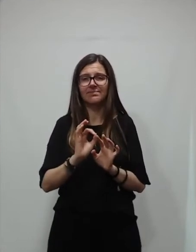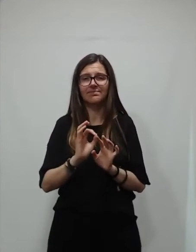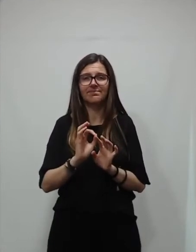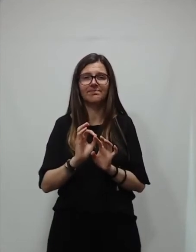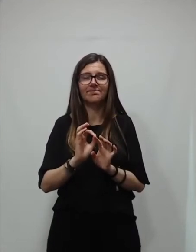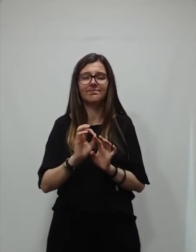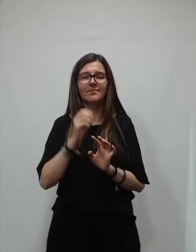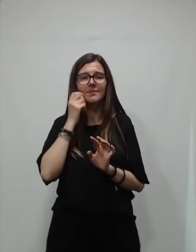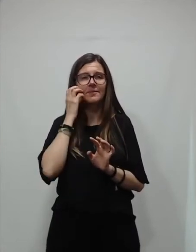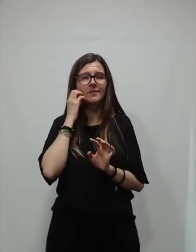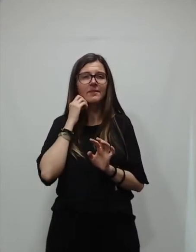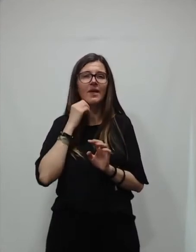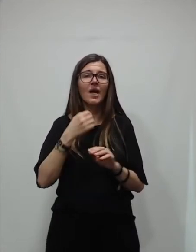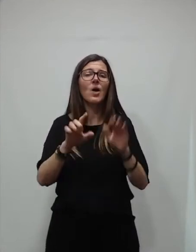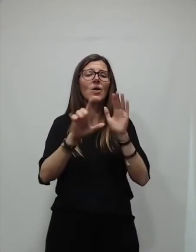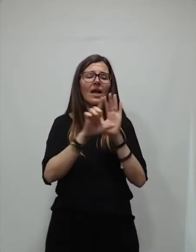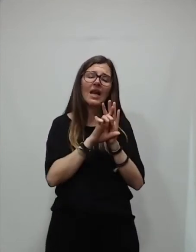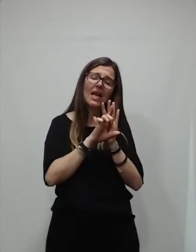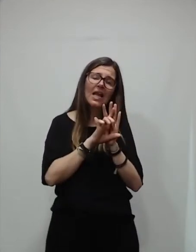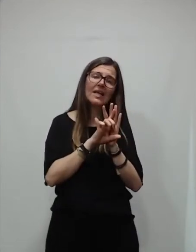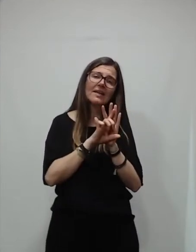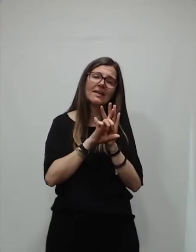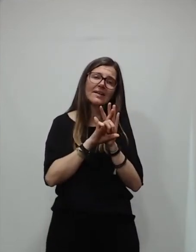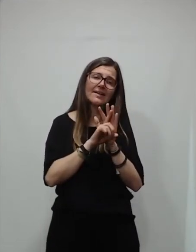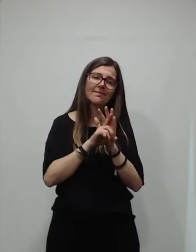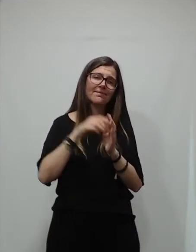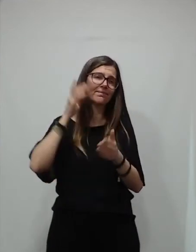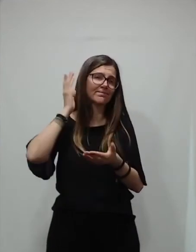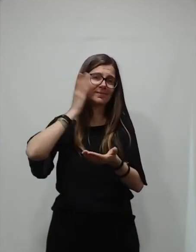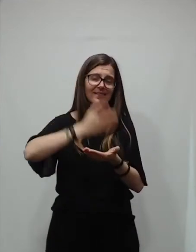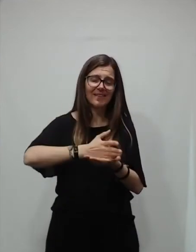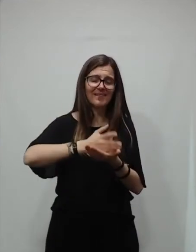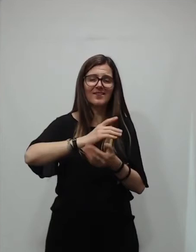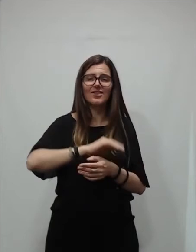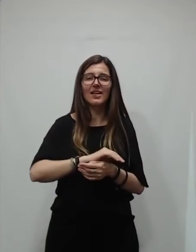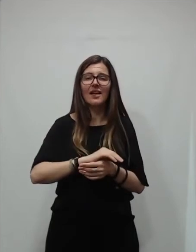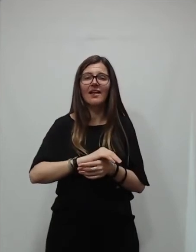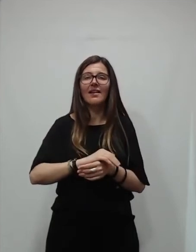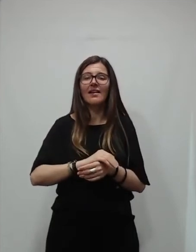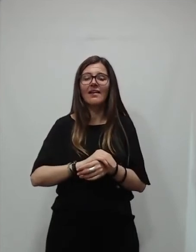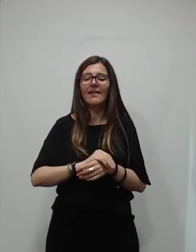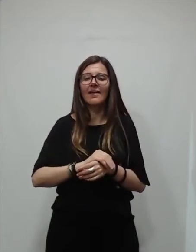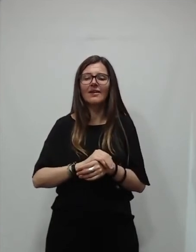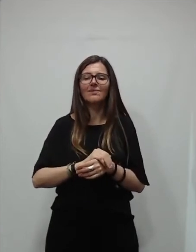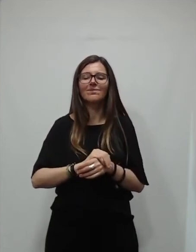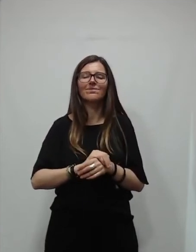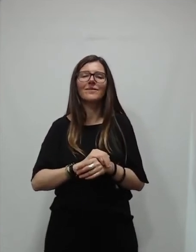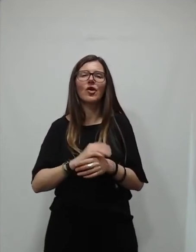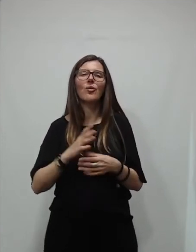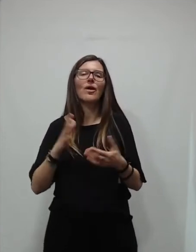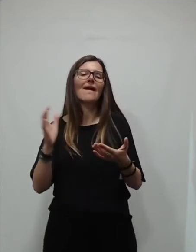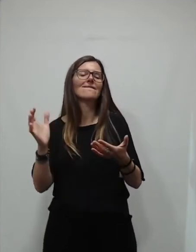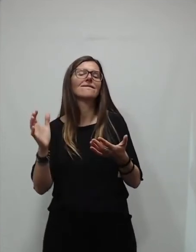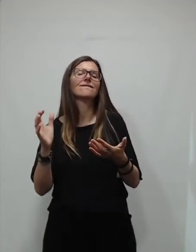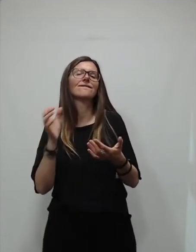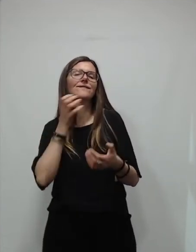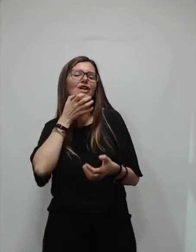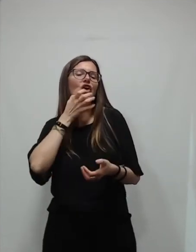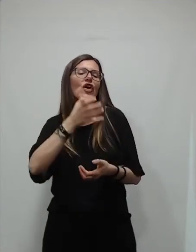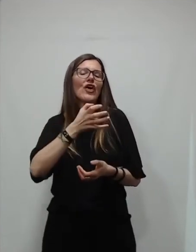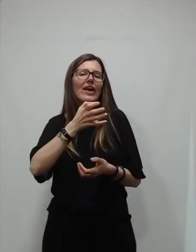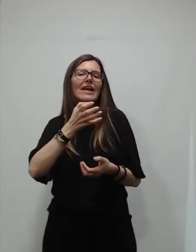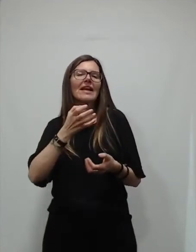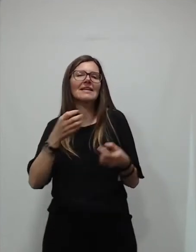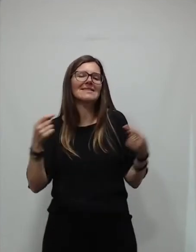ley 19.580, la ley de violencia contra las mujeres, no sé el título exacto, soy muy